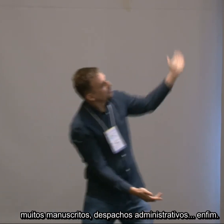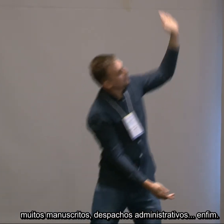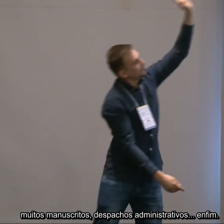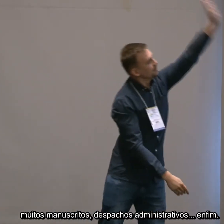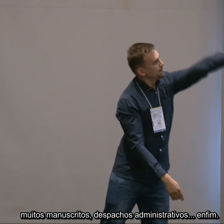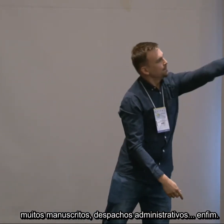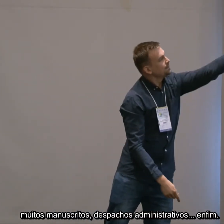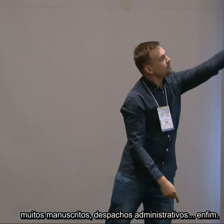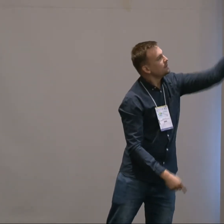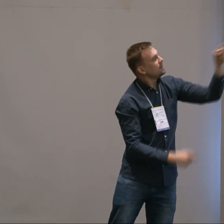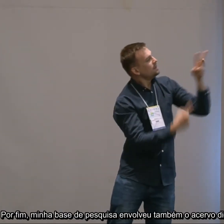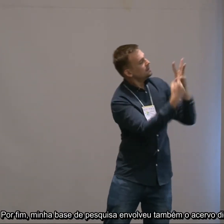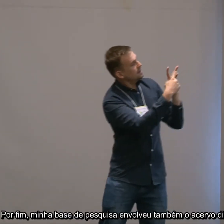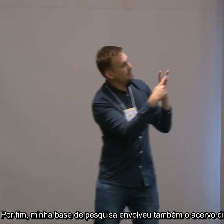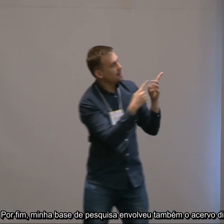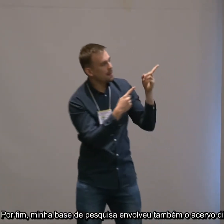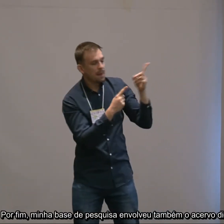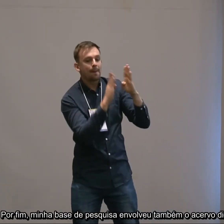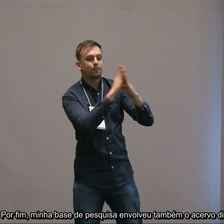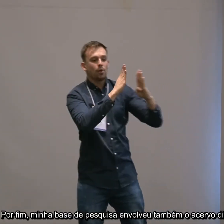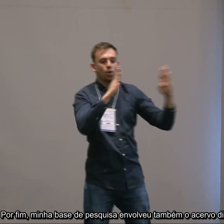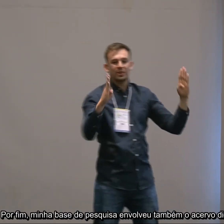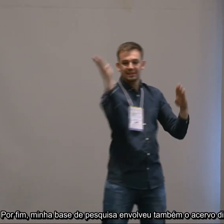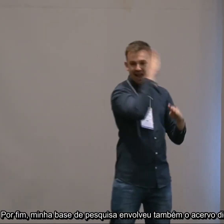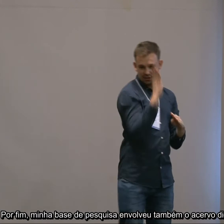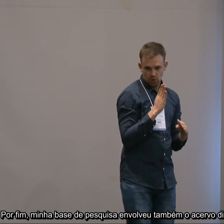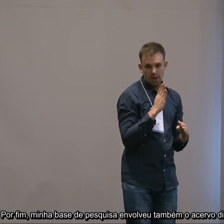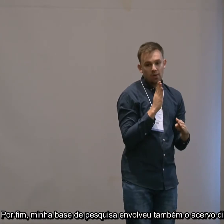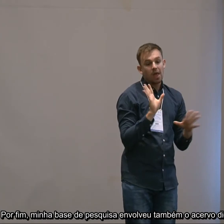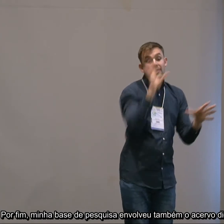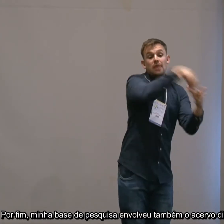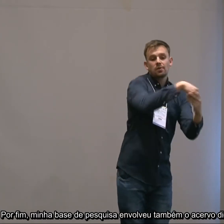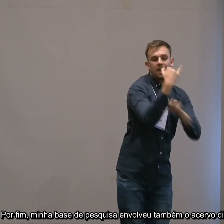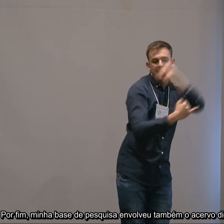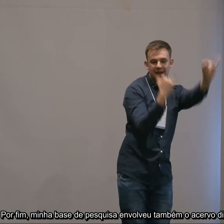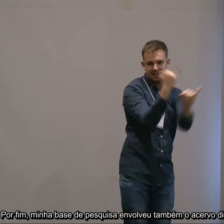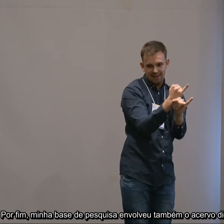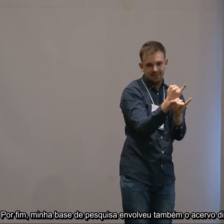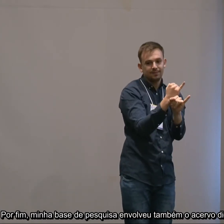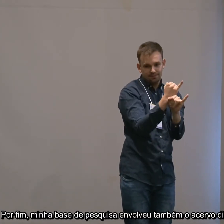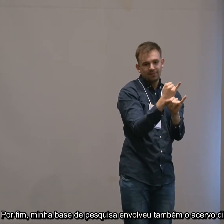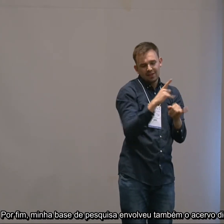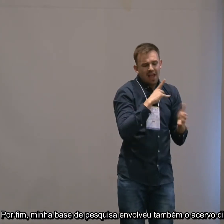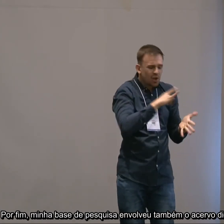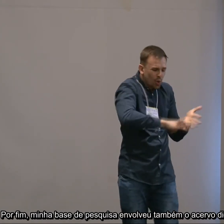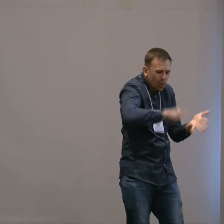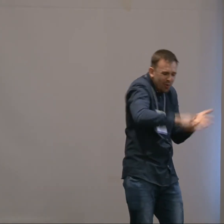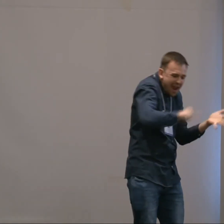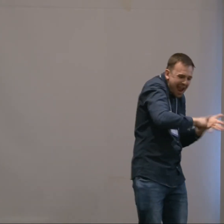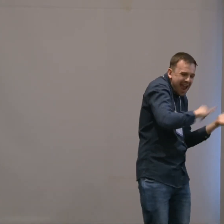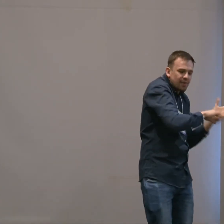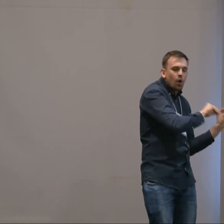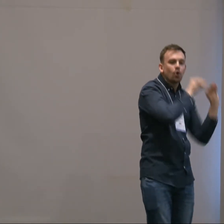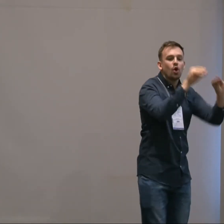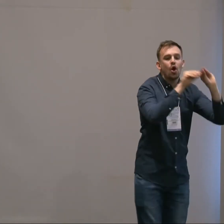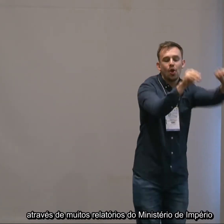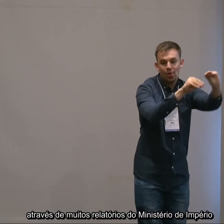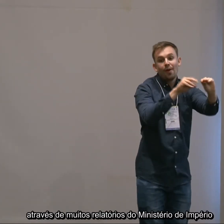enfim e por fim minha base de pesquisa envolveu também o acervo digital através